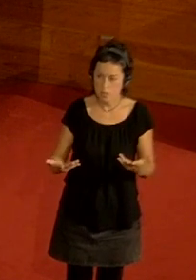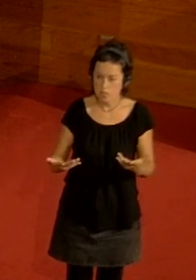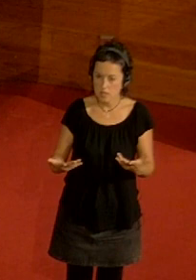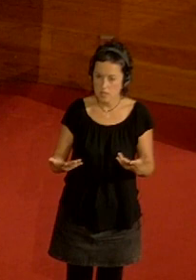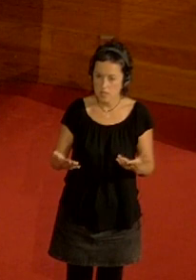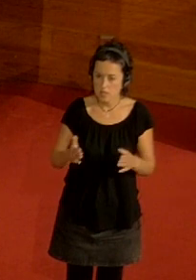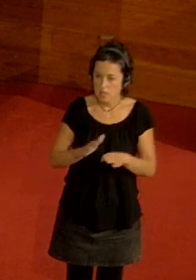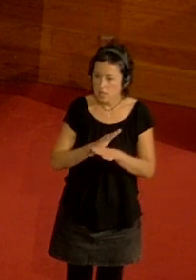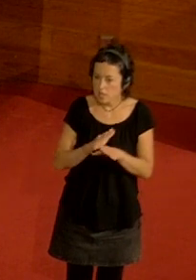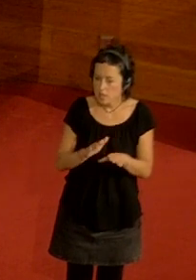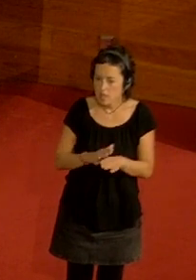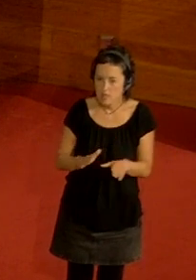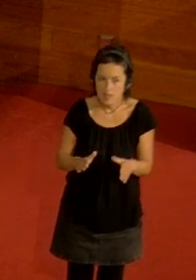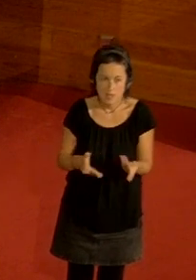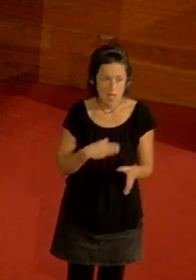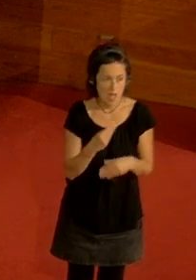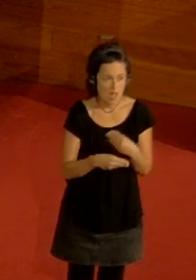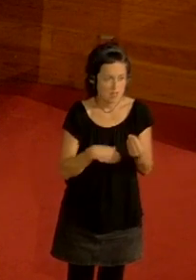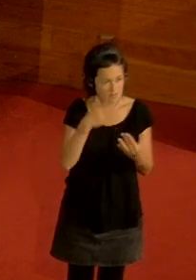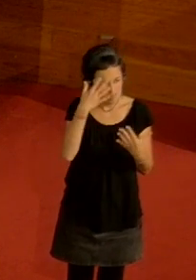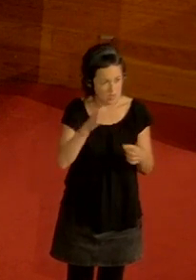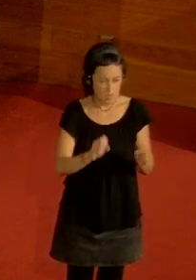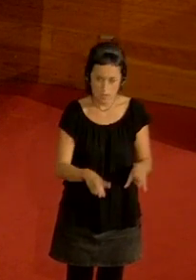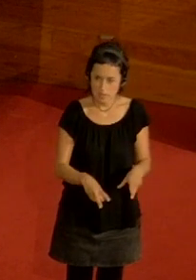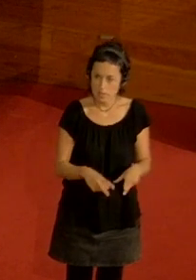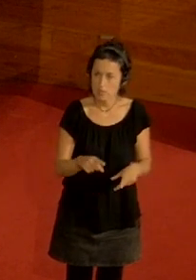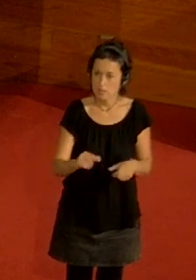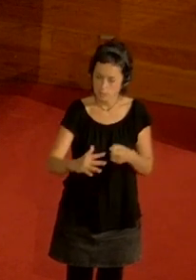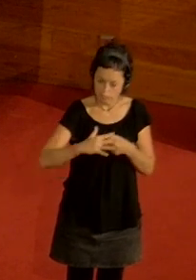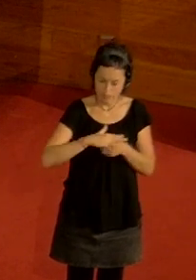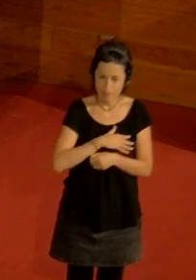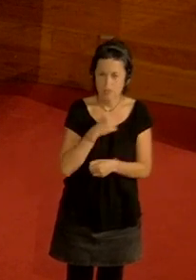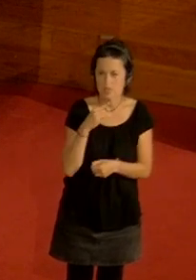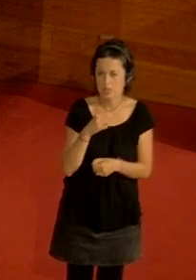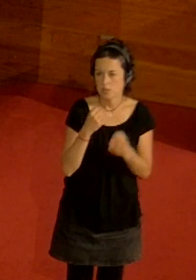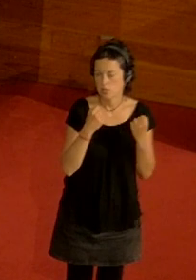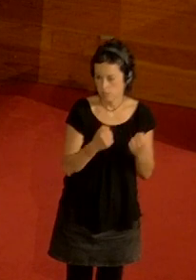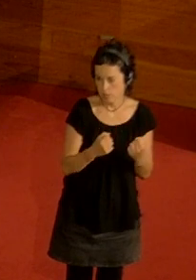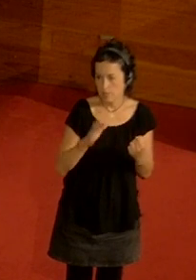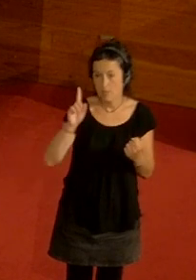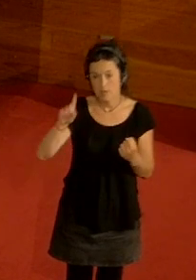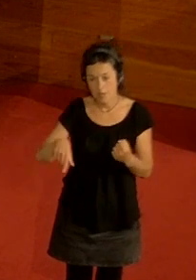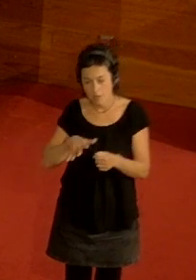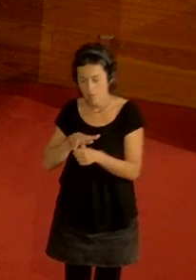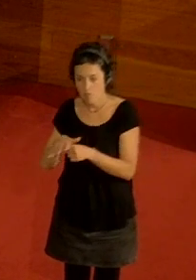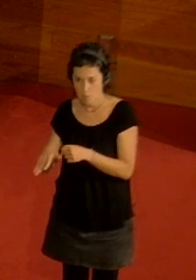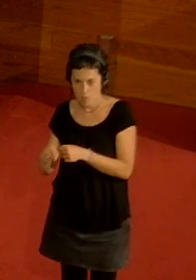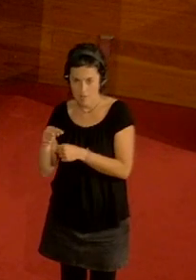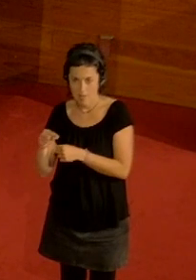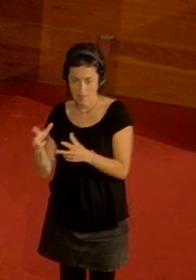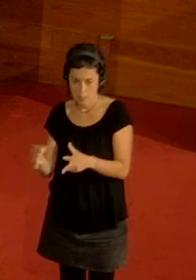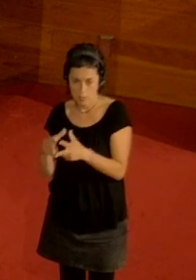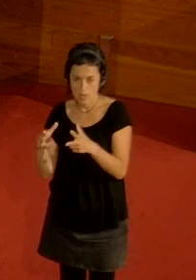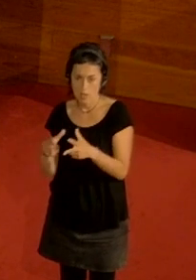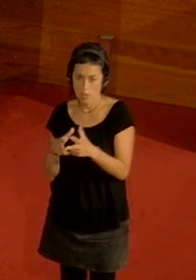a un hacer sin sentido y esto nos afecta negativamente a nosotros pero también afecta a la sociedad porque cuando quien tiene que